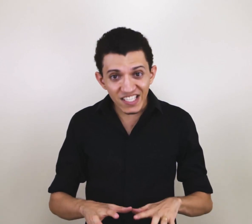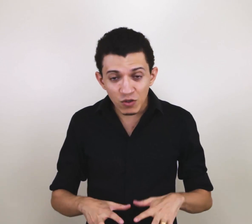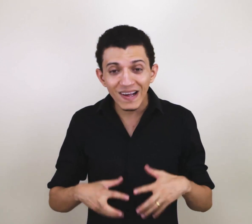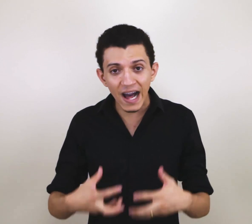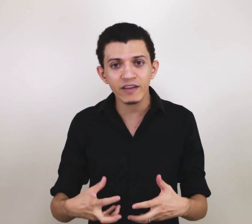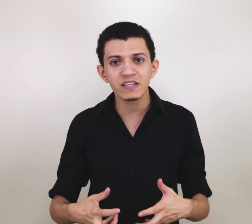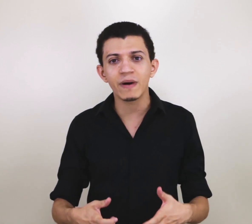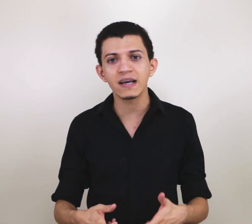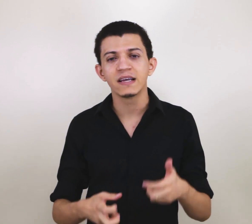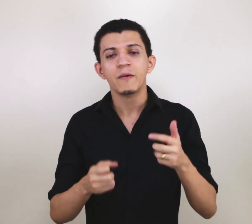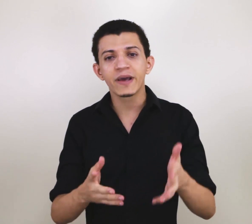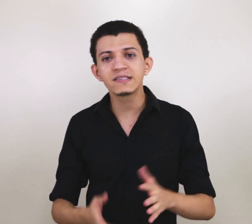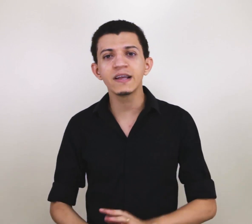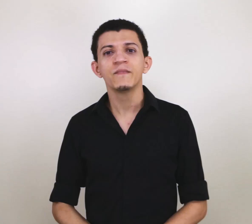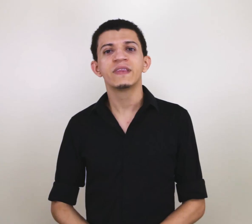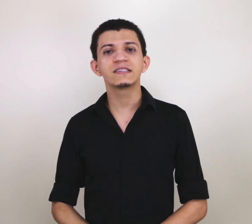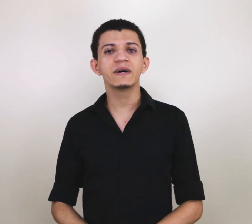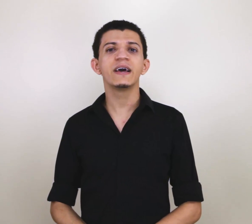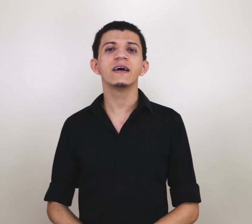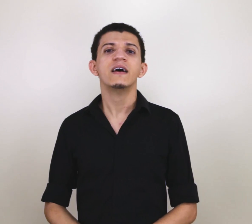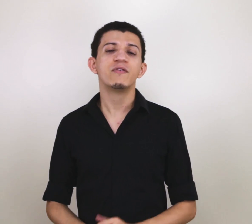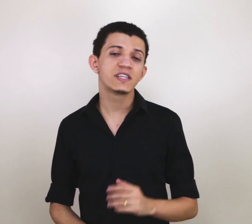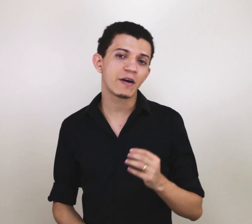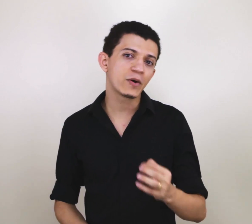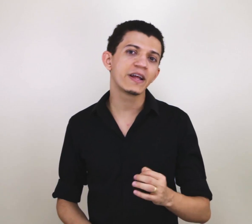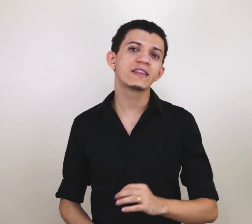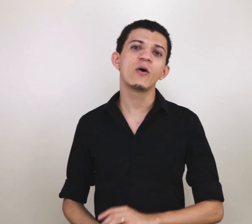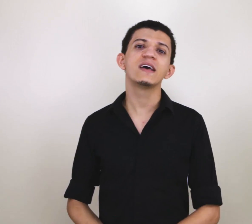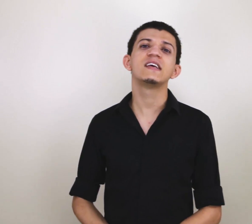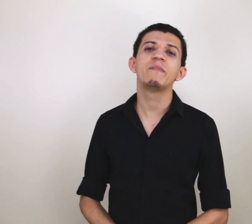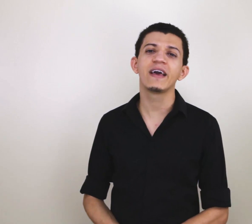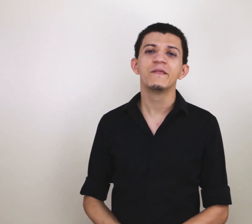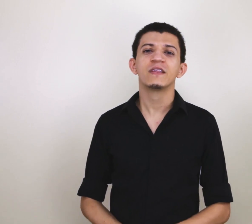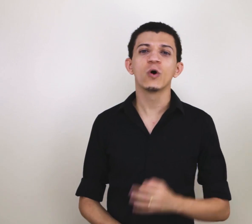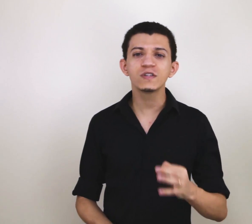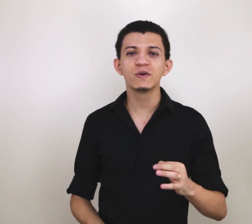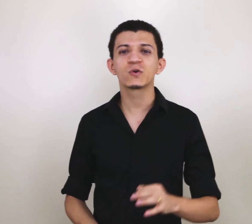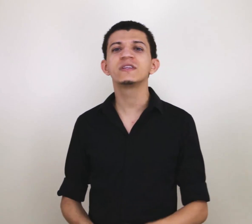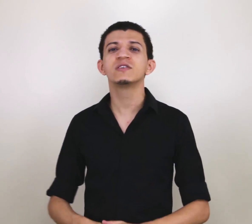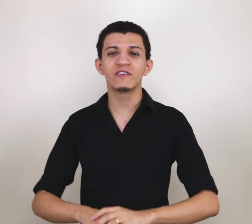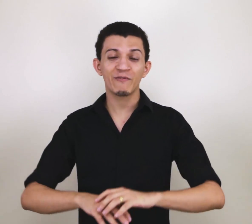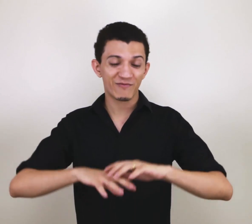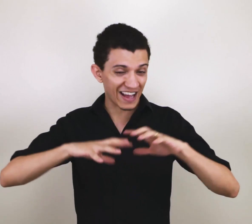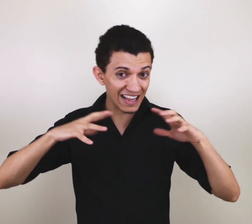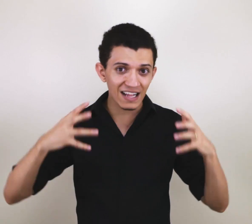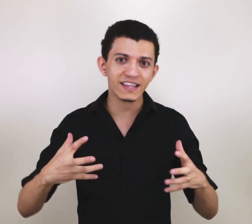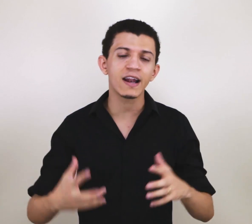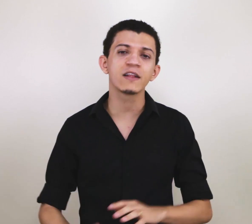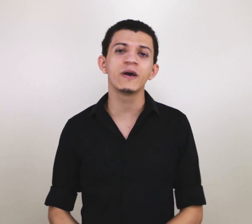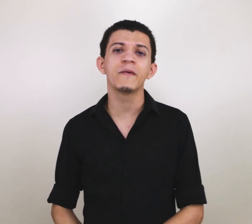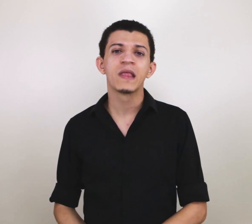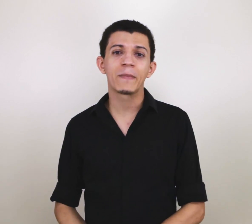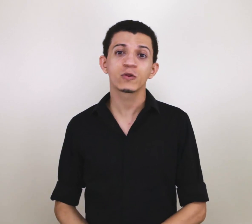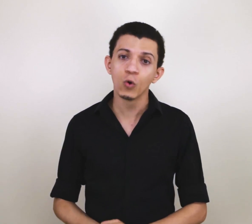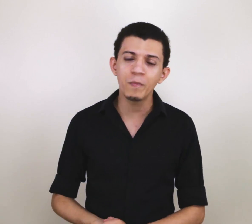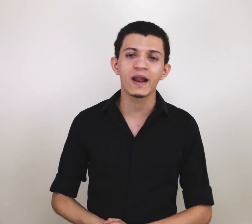crescido cada vez mais, porque assim, dessa maneira, você vai poder então receber todos os meus conteúdos, vai ficar antenado aí para turbinar,